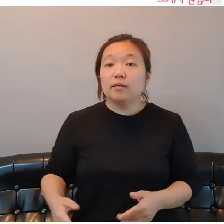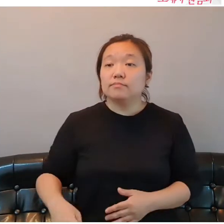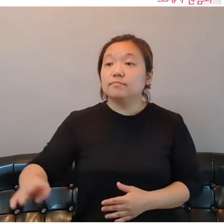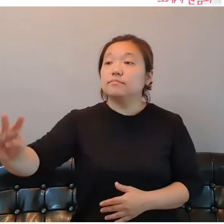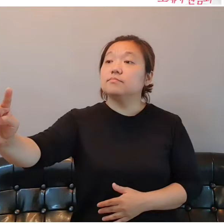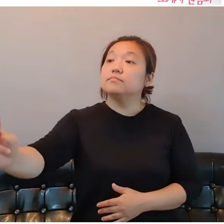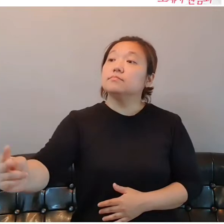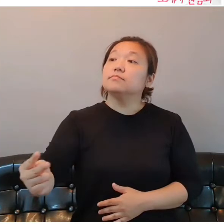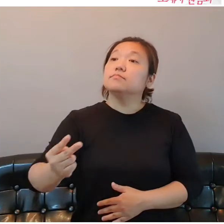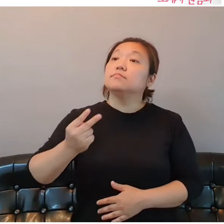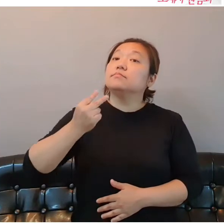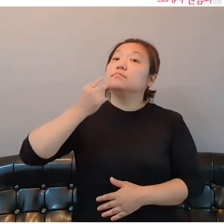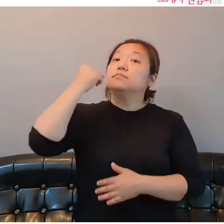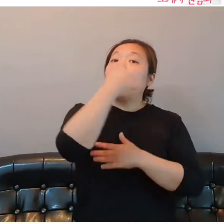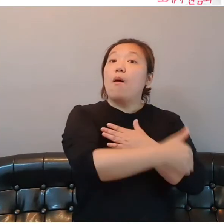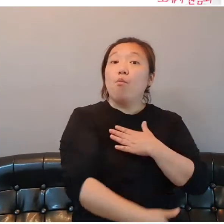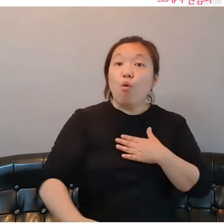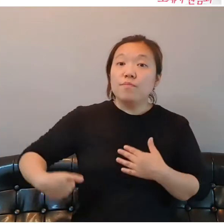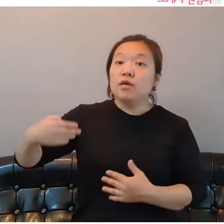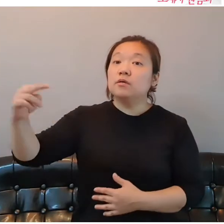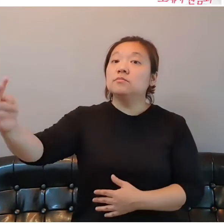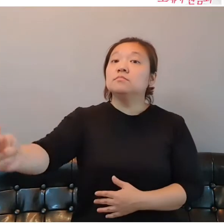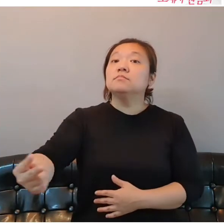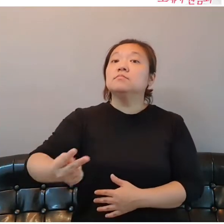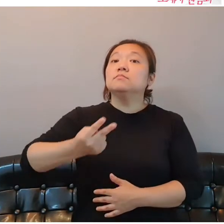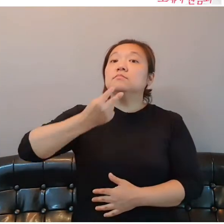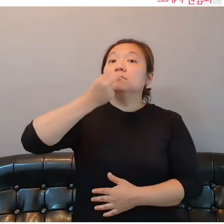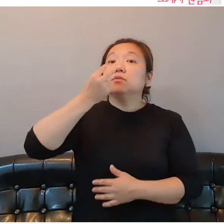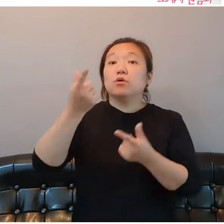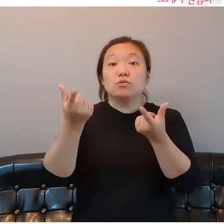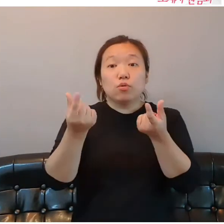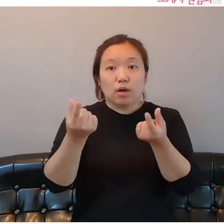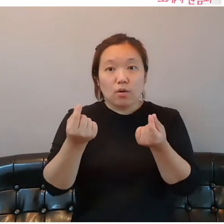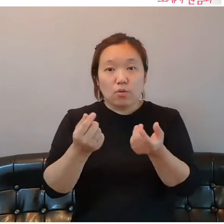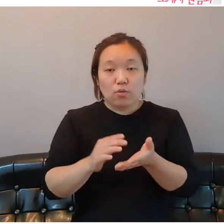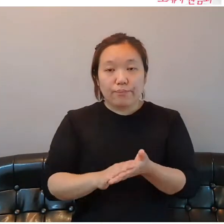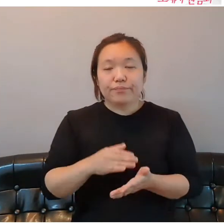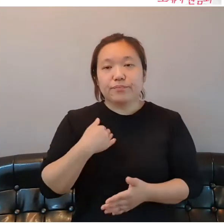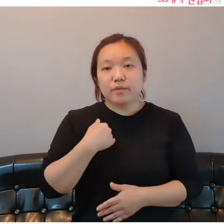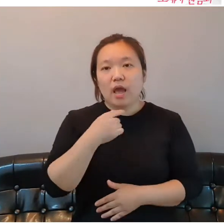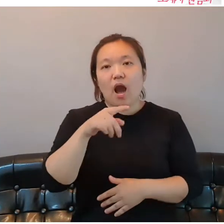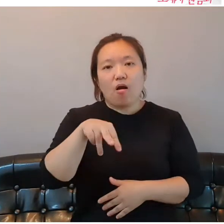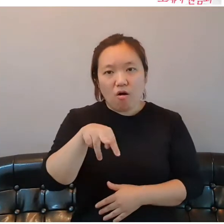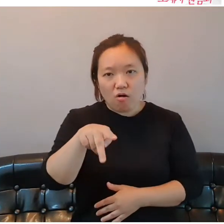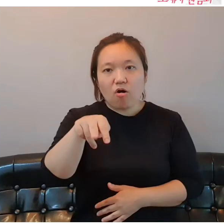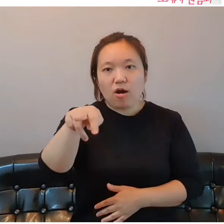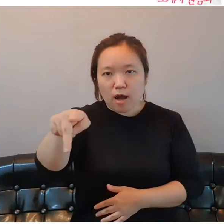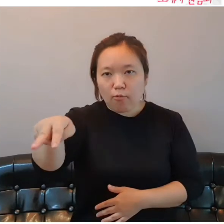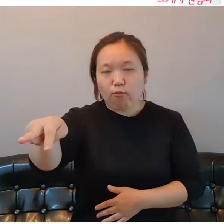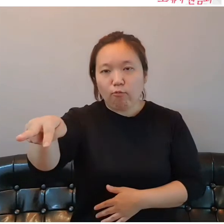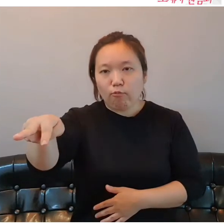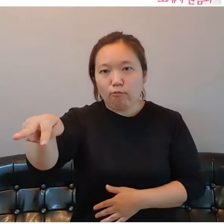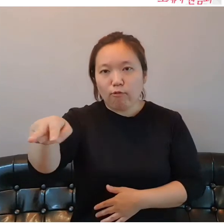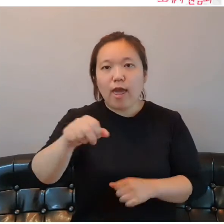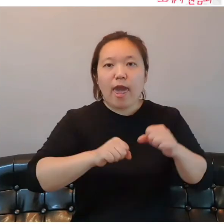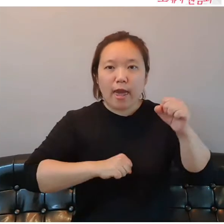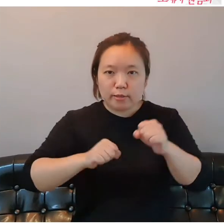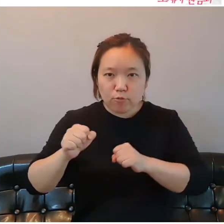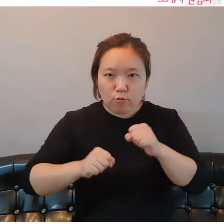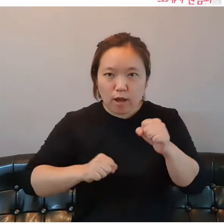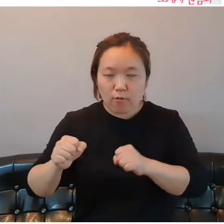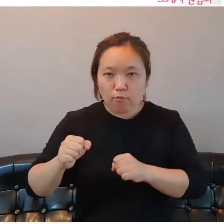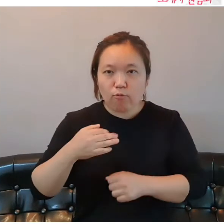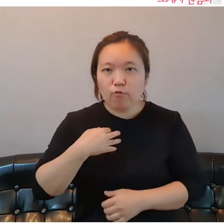손이 움직이지만 내가 움직인다라고 해요. 발이 걸어가는데 내가 걸어간다라고 우린 말하지요.